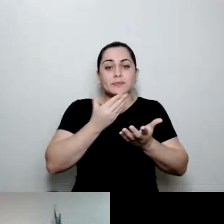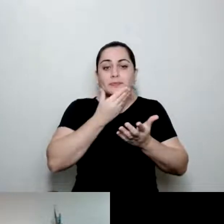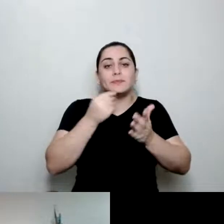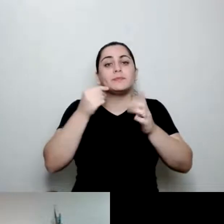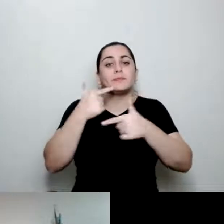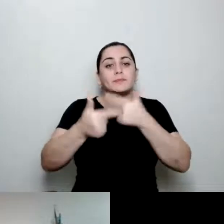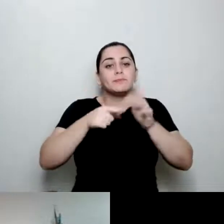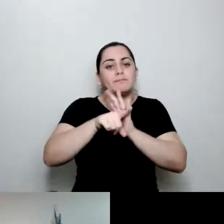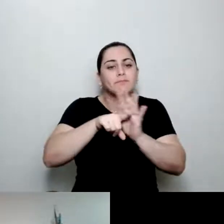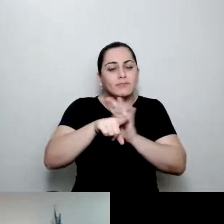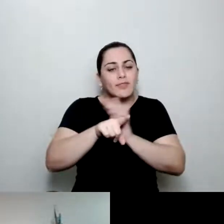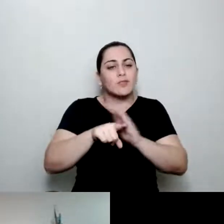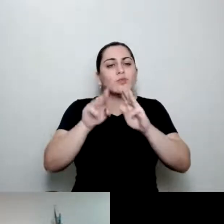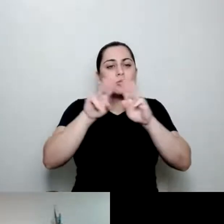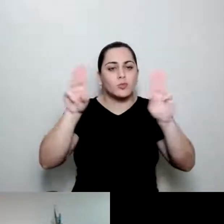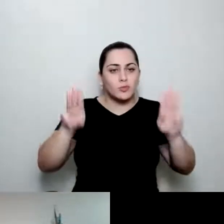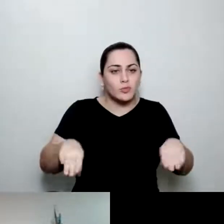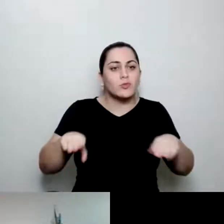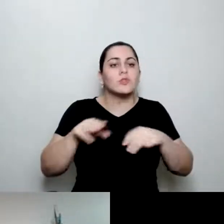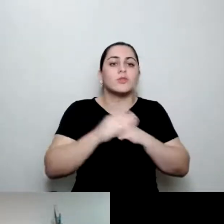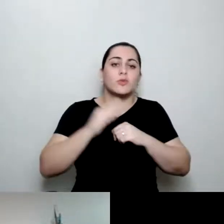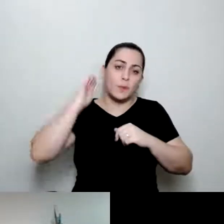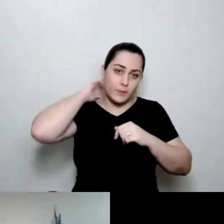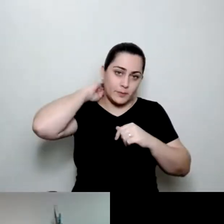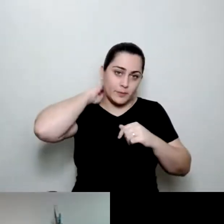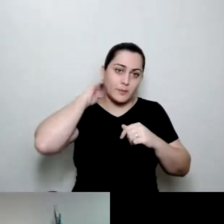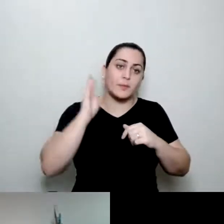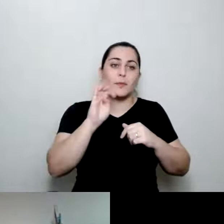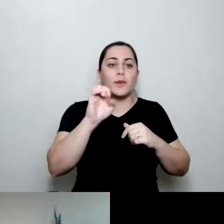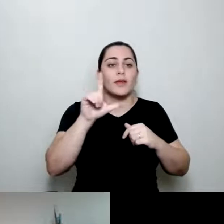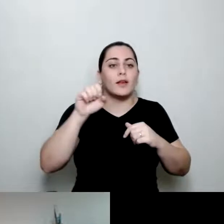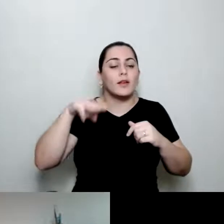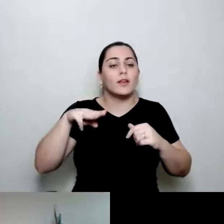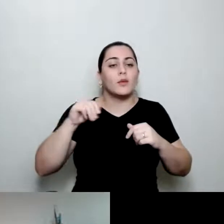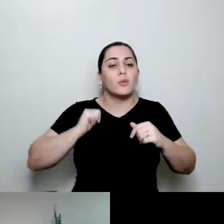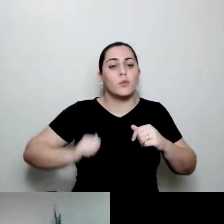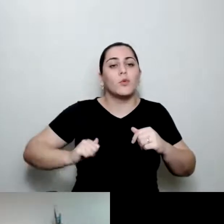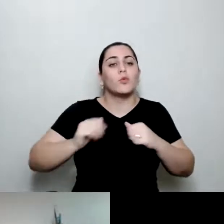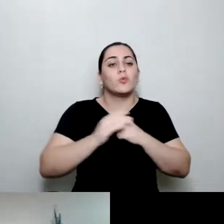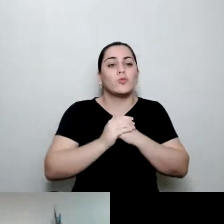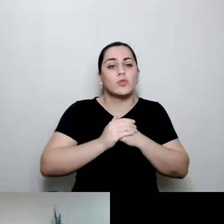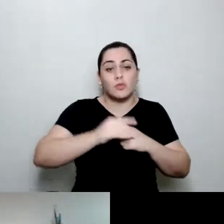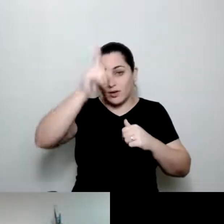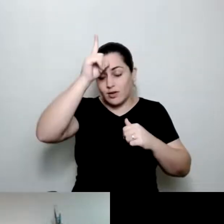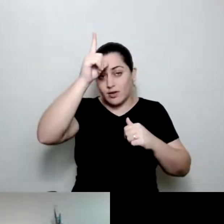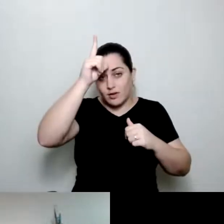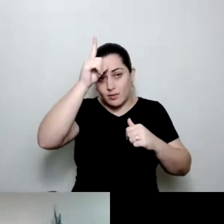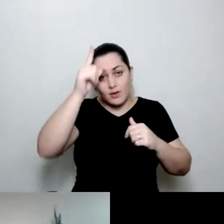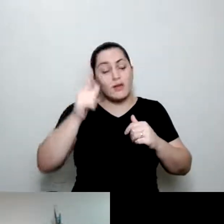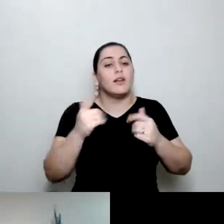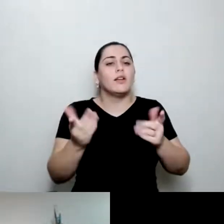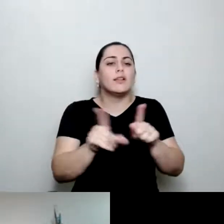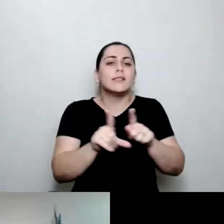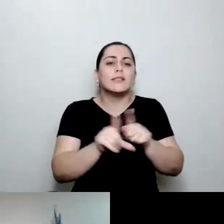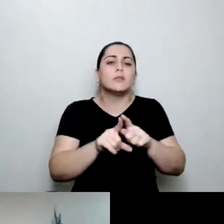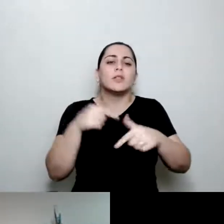pesquisador visitante no Museu Emílio Guild, em Belém, agora com uma bolsa no programa alemão Heisenberg. Ele é um